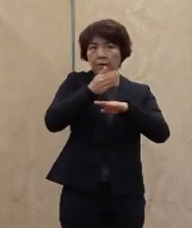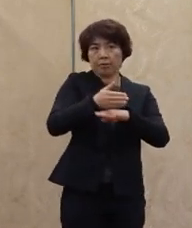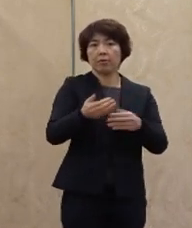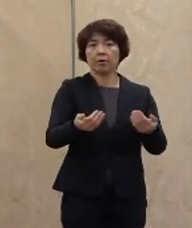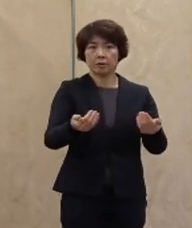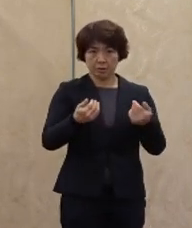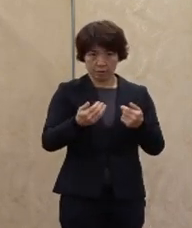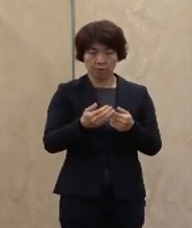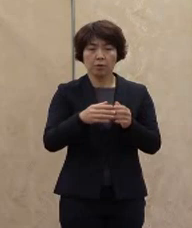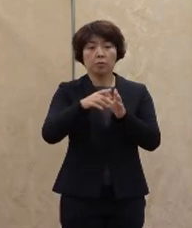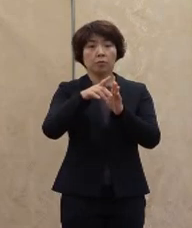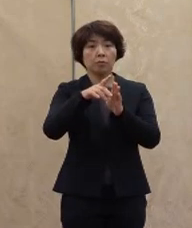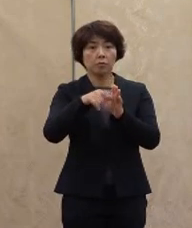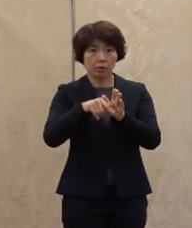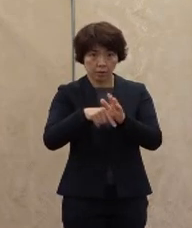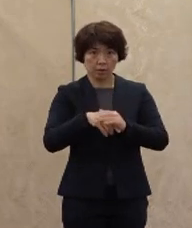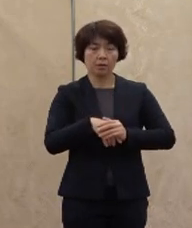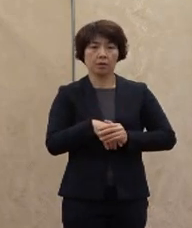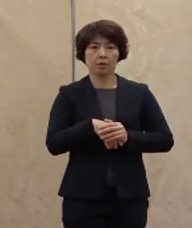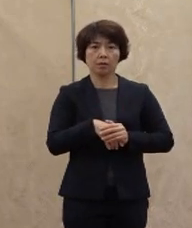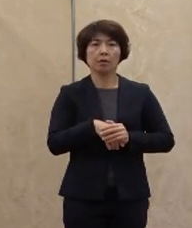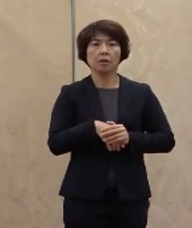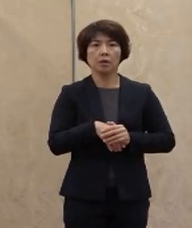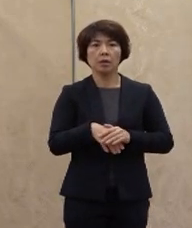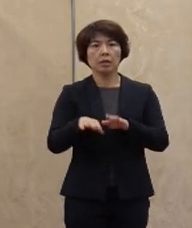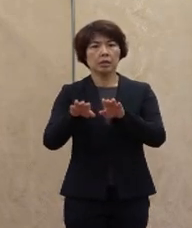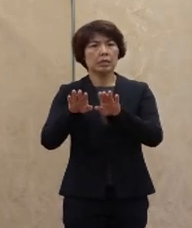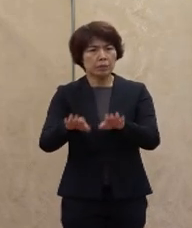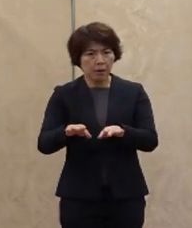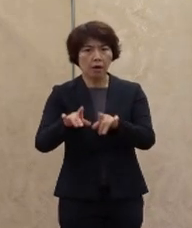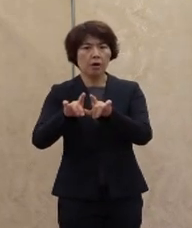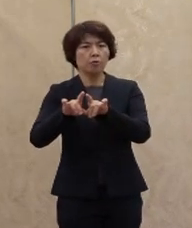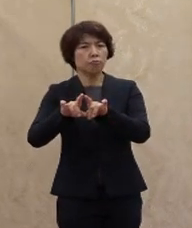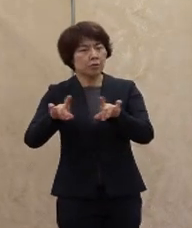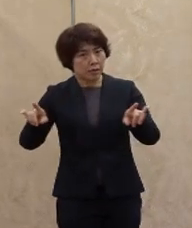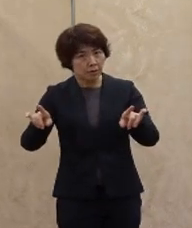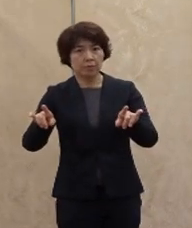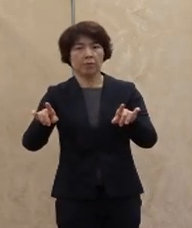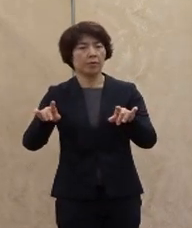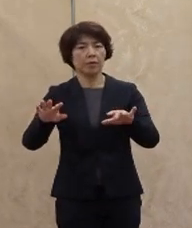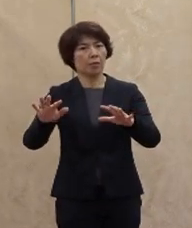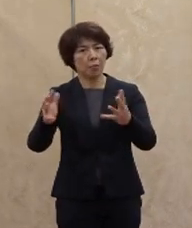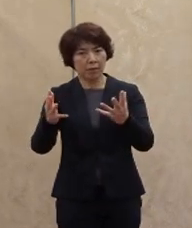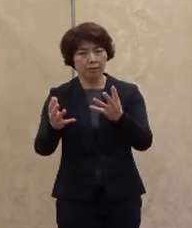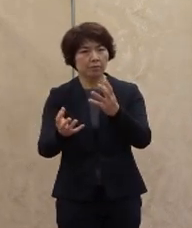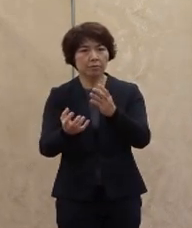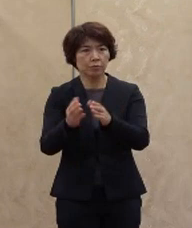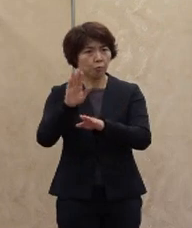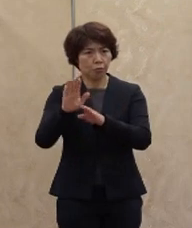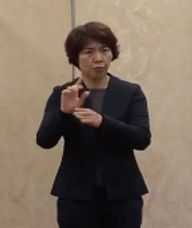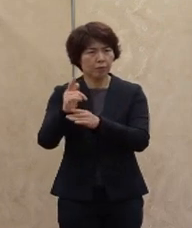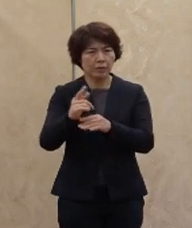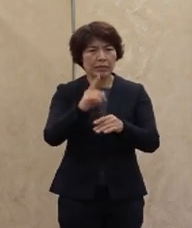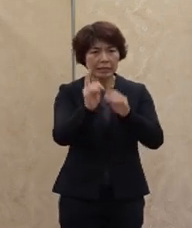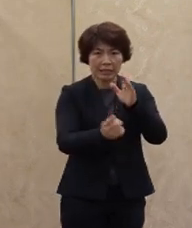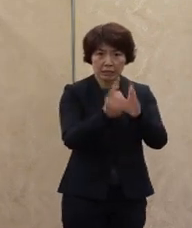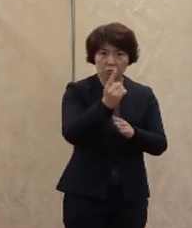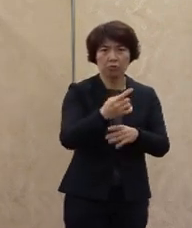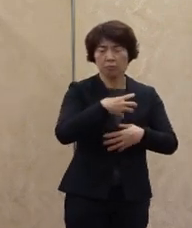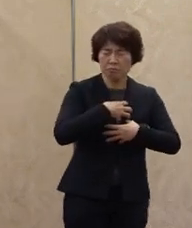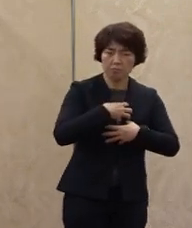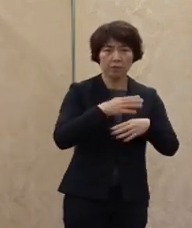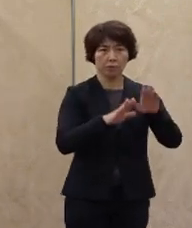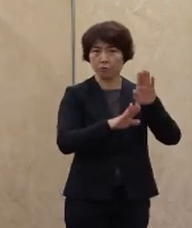でですね、まあ、今平時じゃなくて有事なので、そういった中で、ちょっとあのお願い